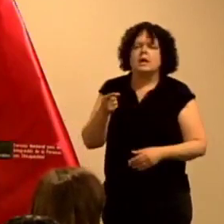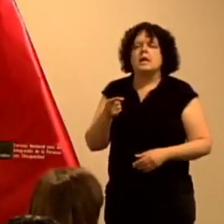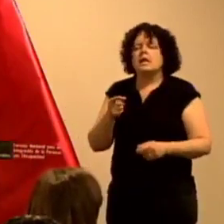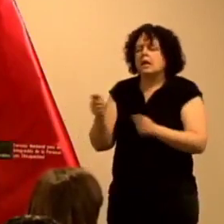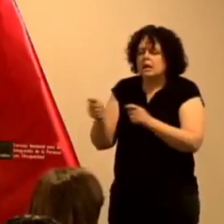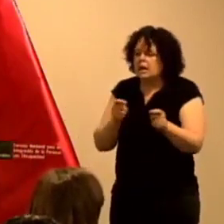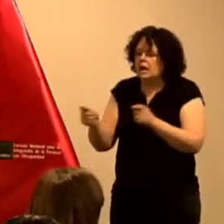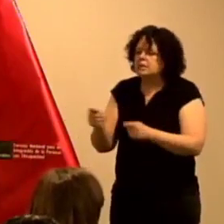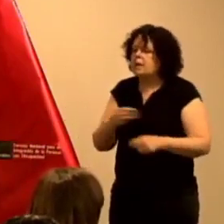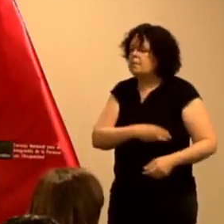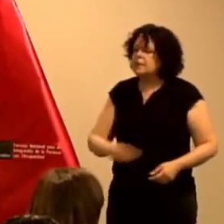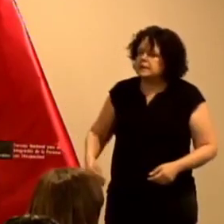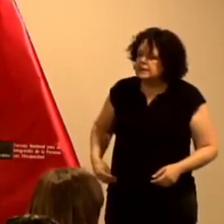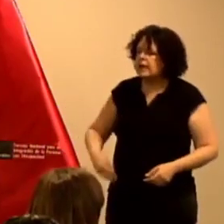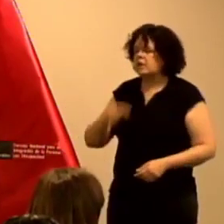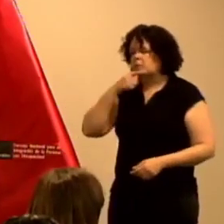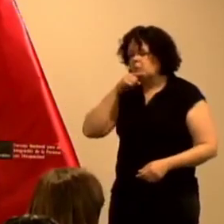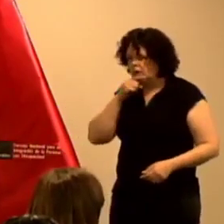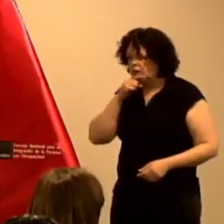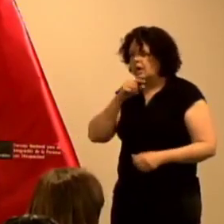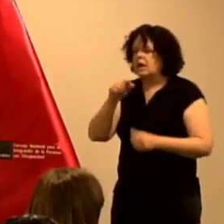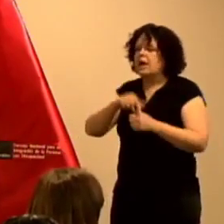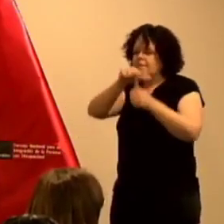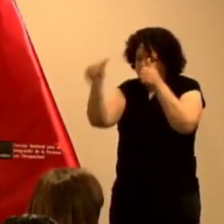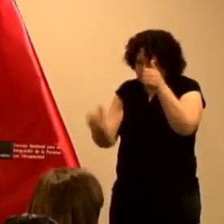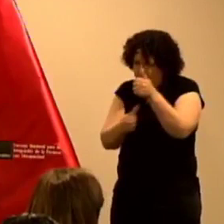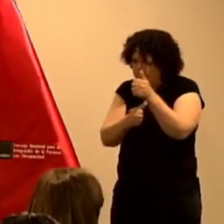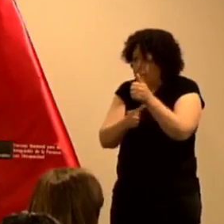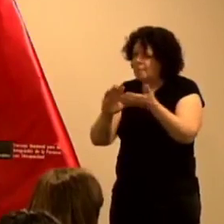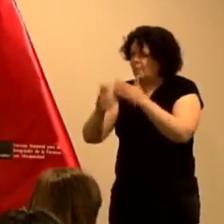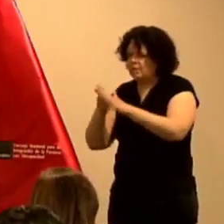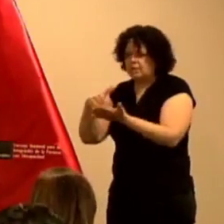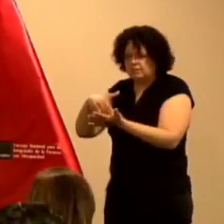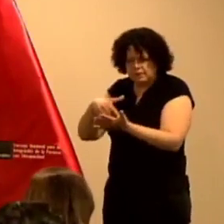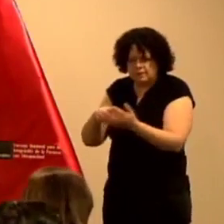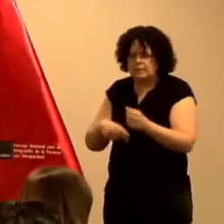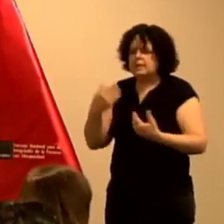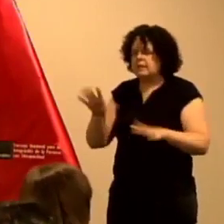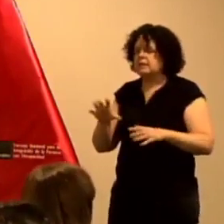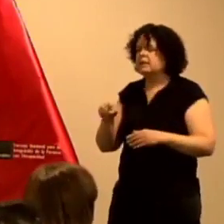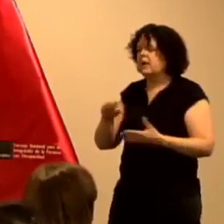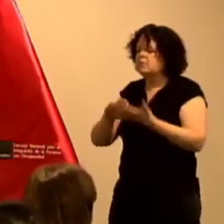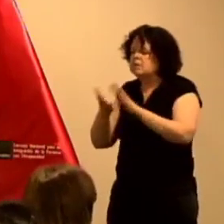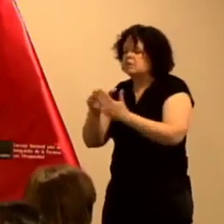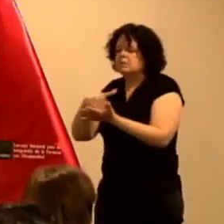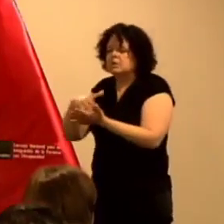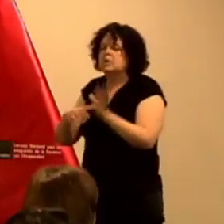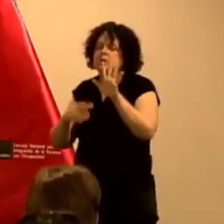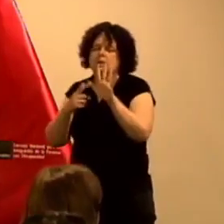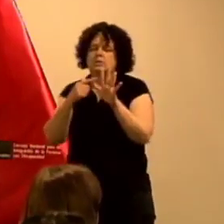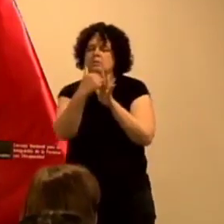de la Mujer y Poblaciones Vulnerables, que a través de su viceministerio de Poblaciones Vulnerables ha señalado que las poblaciones vulnerables son